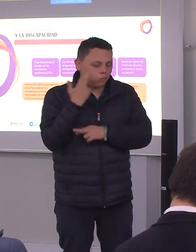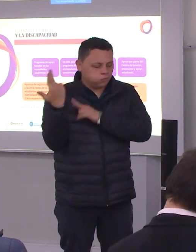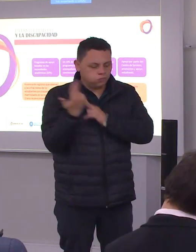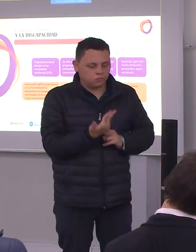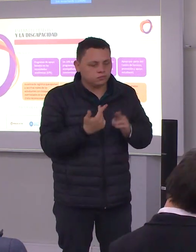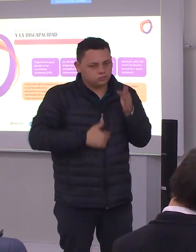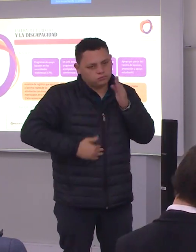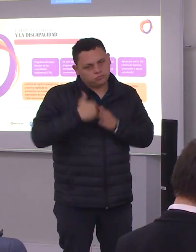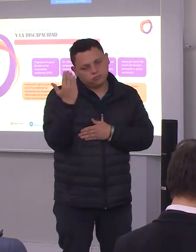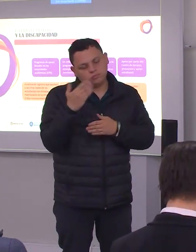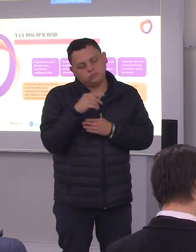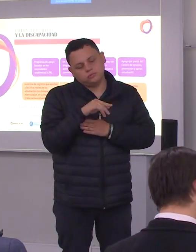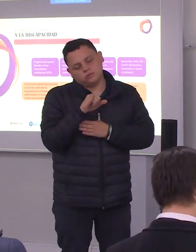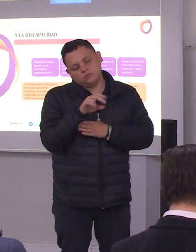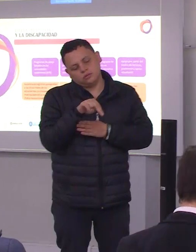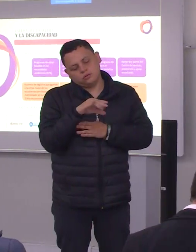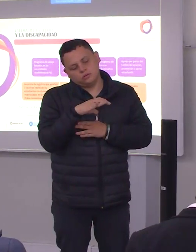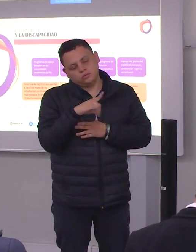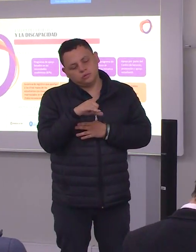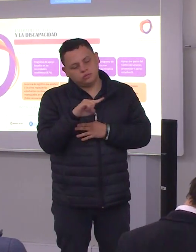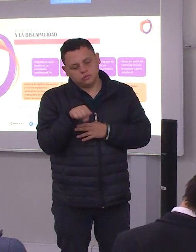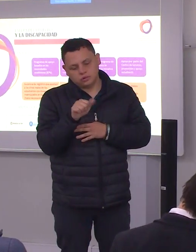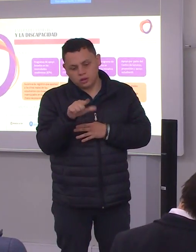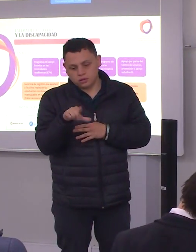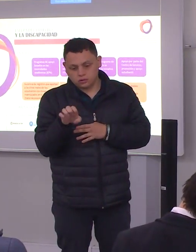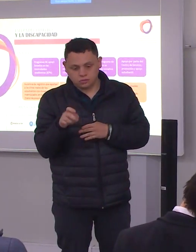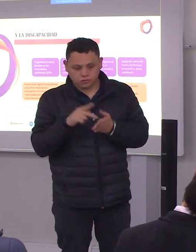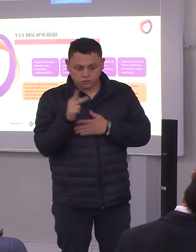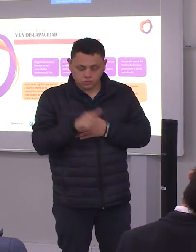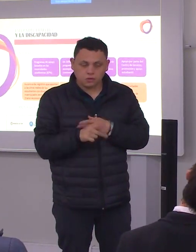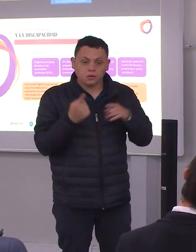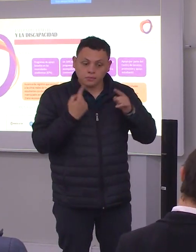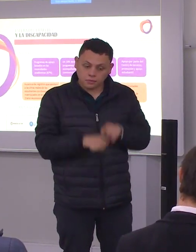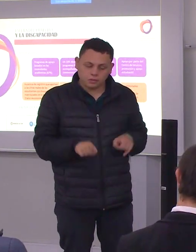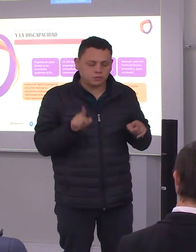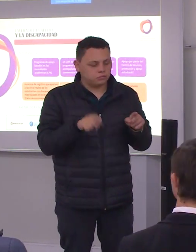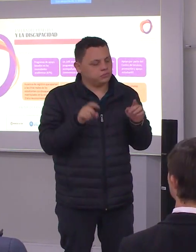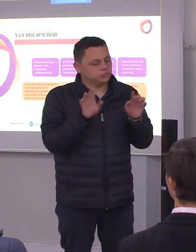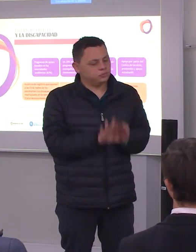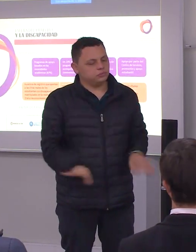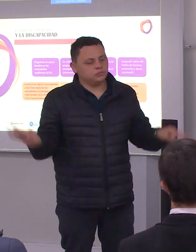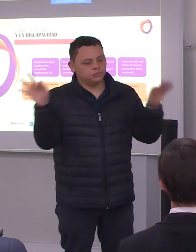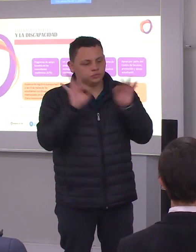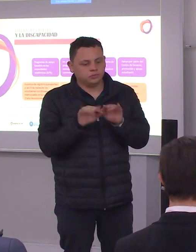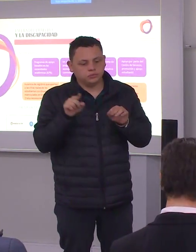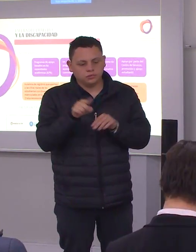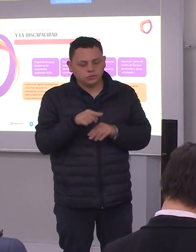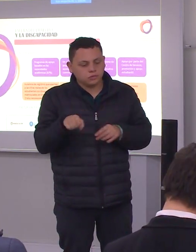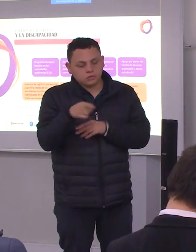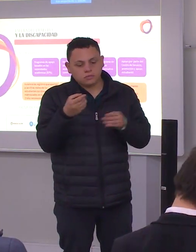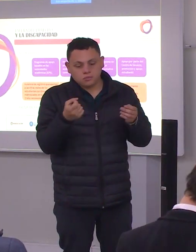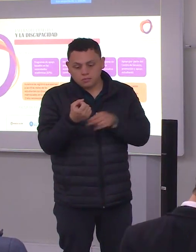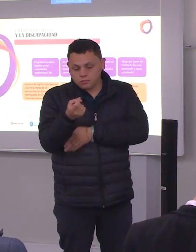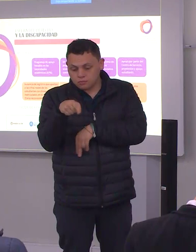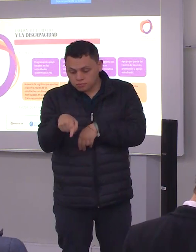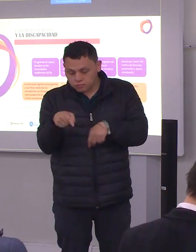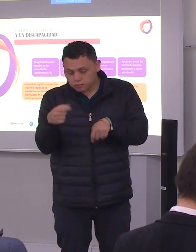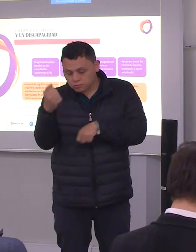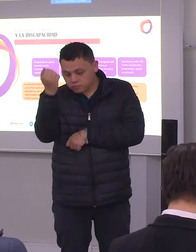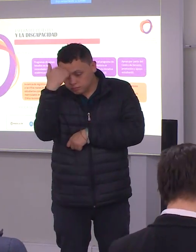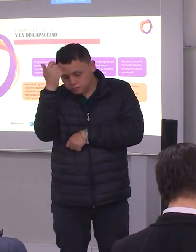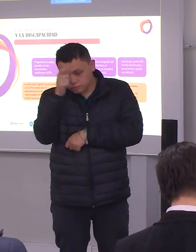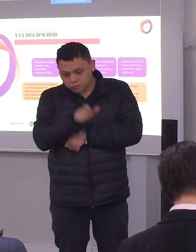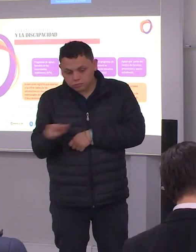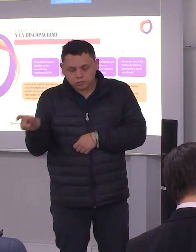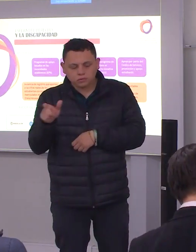iniciativa de Inclusalle sin embargo consideran que es importante que la mayoría de los docentes empiecen a apropiar